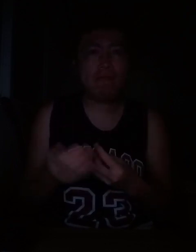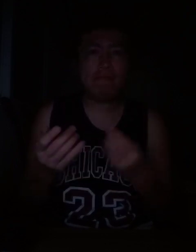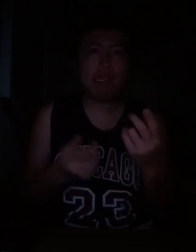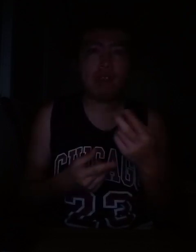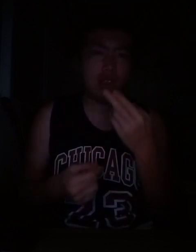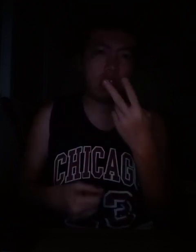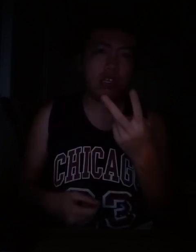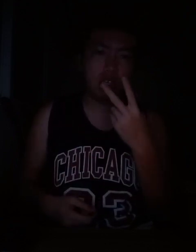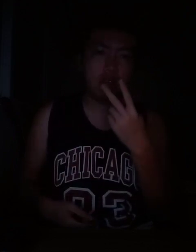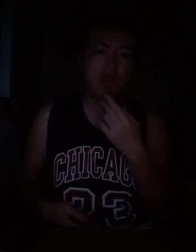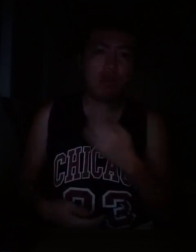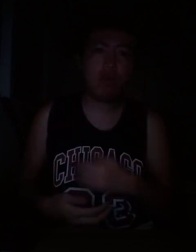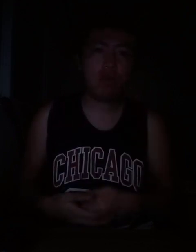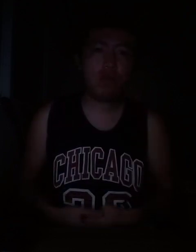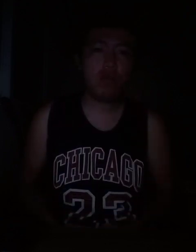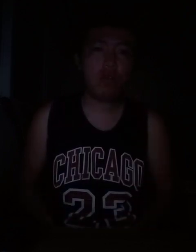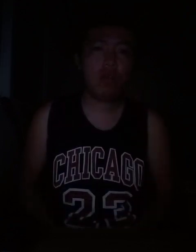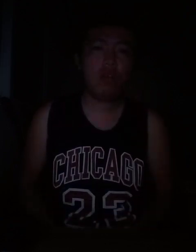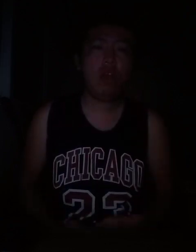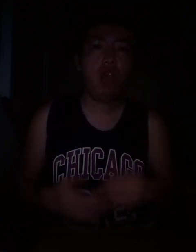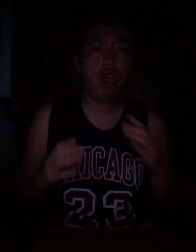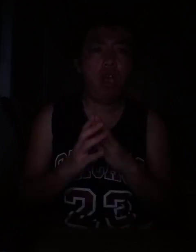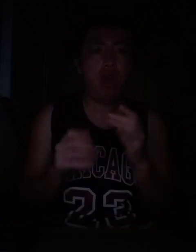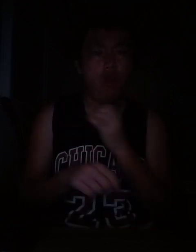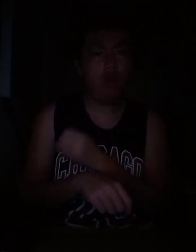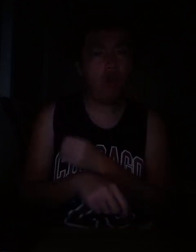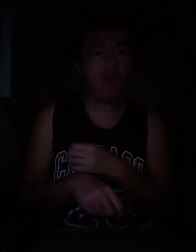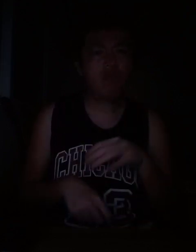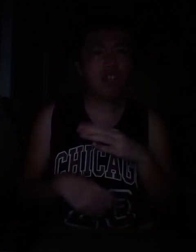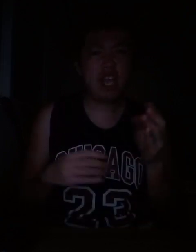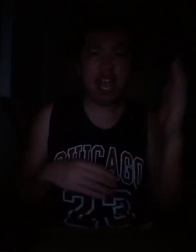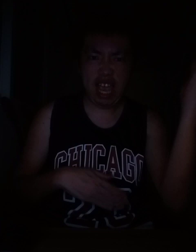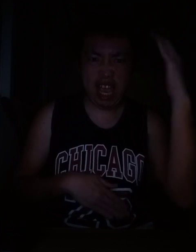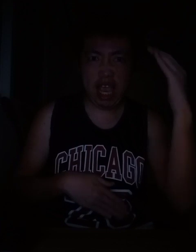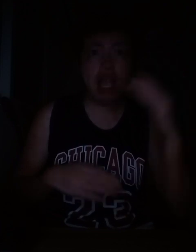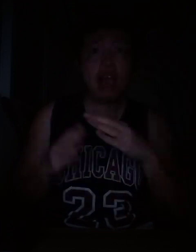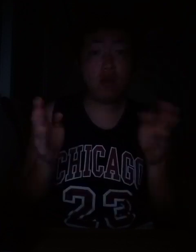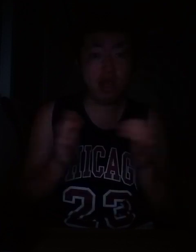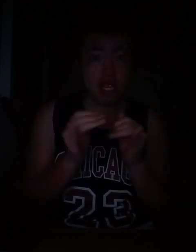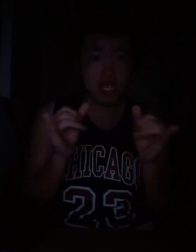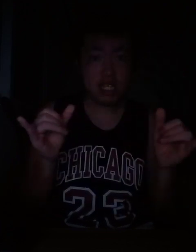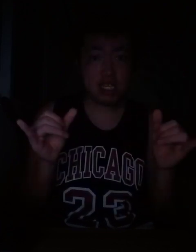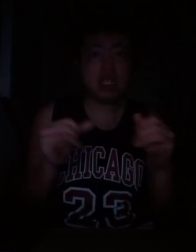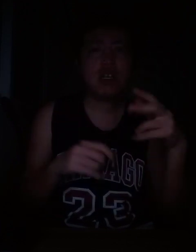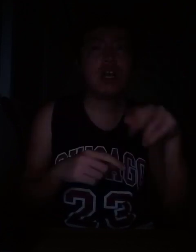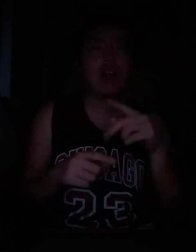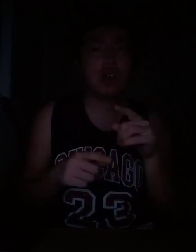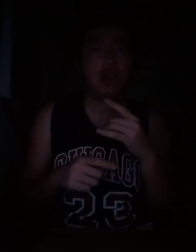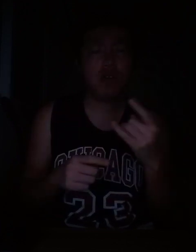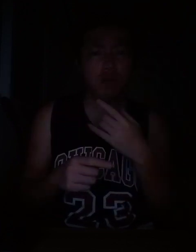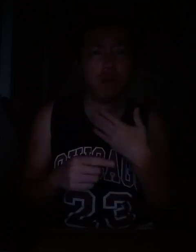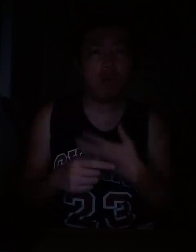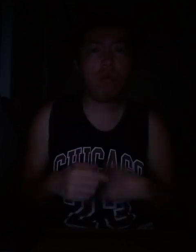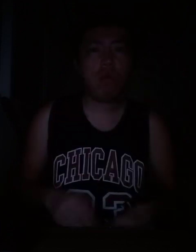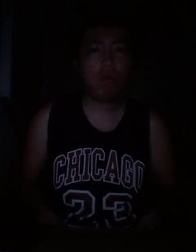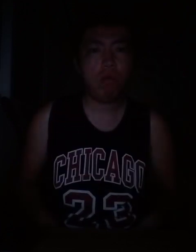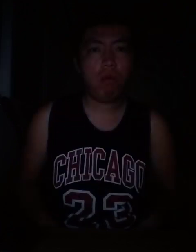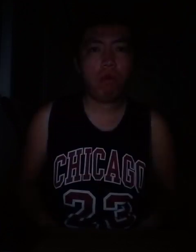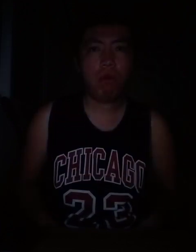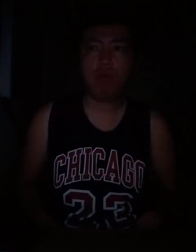계획입니다. 여기에는 교사가 문제 학생을 교실에서 내보낼 수 있는 권한이 담길 예정입니다. 또